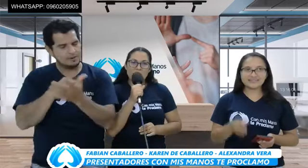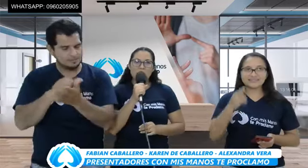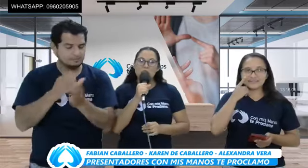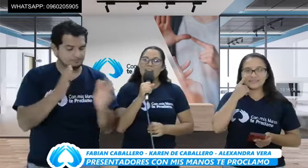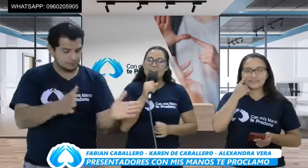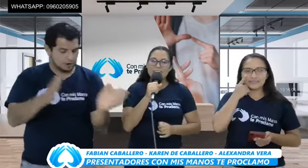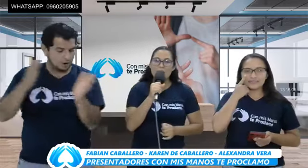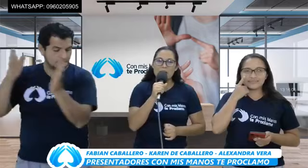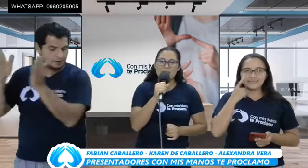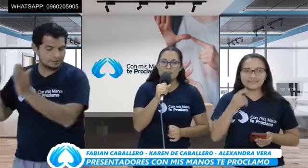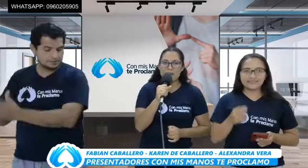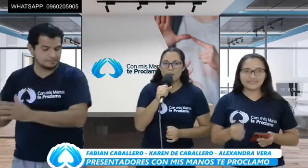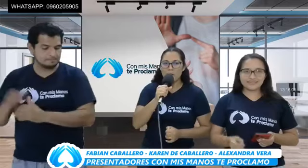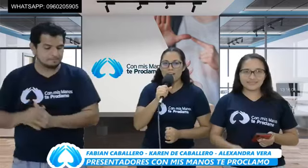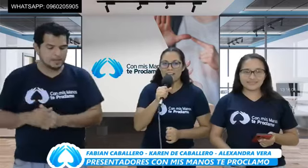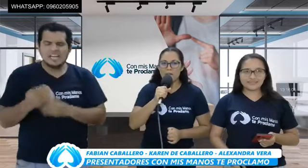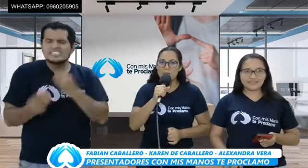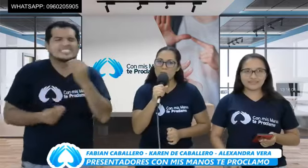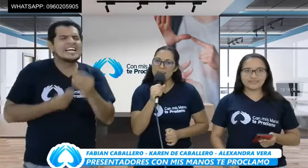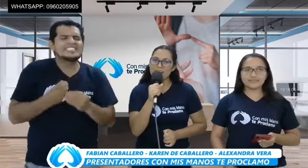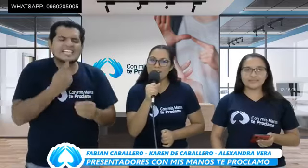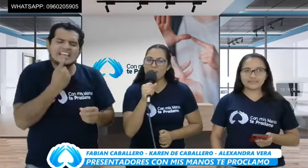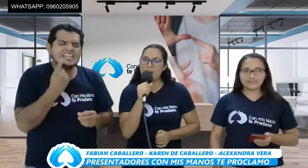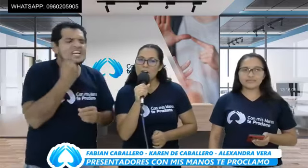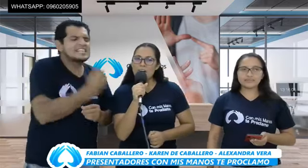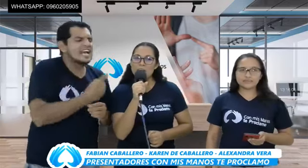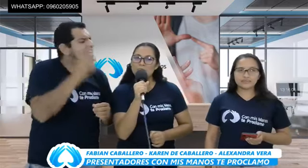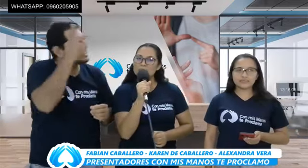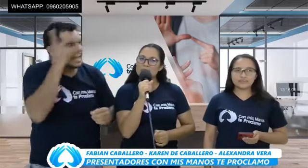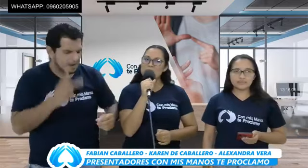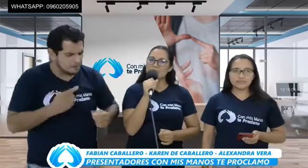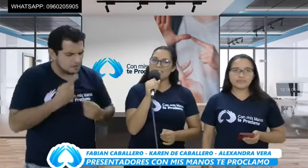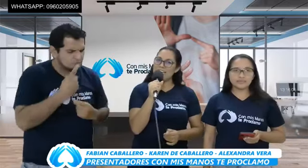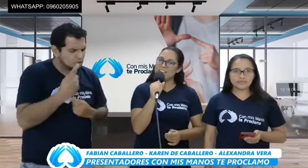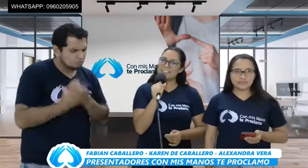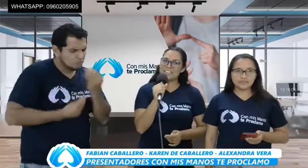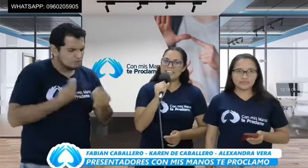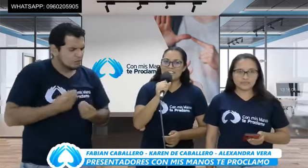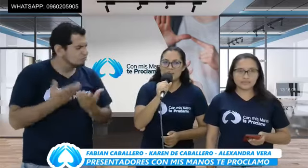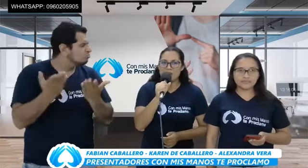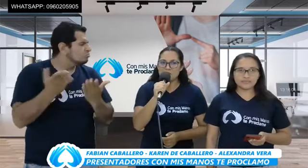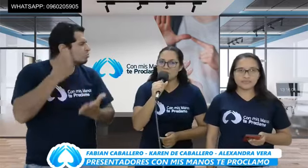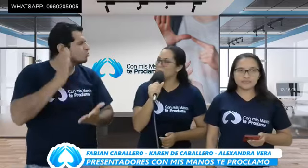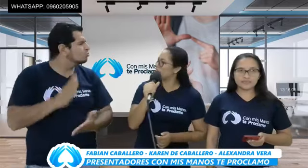Amén. Muy bien, gracias hermanos por estar muy atentos. Ahora, ¿qué vamos a hacer?